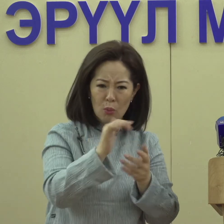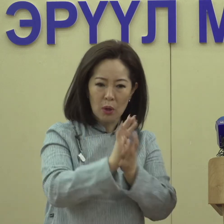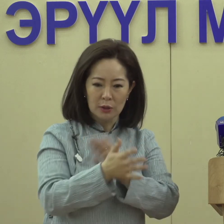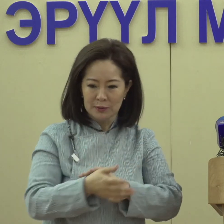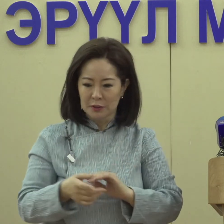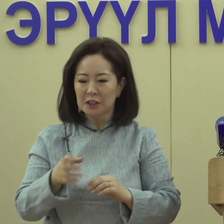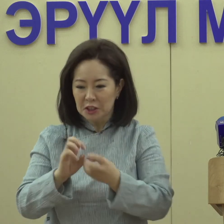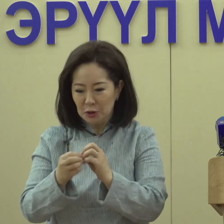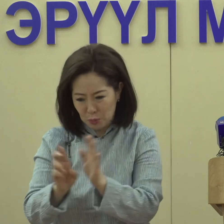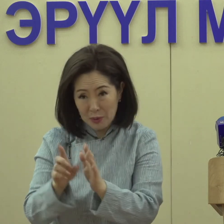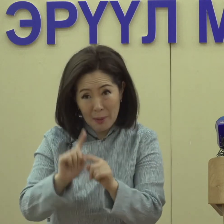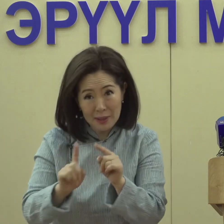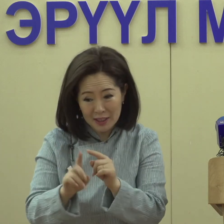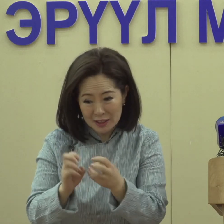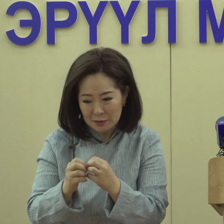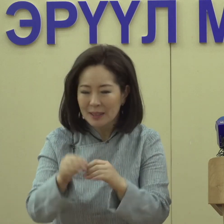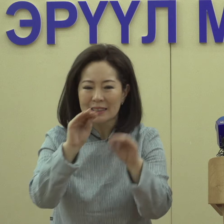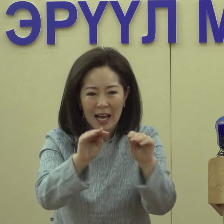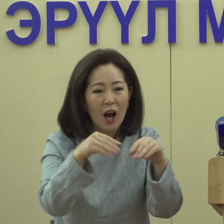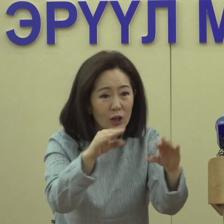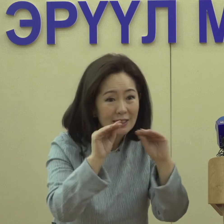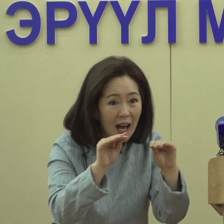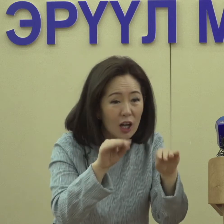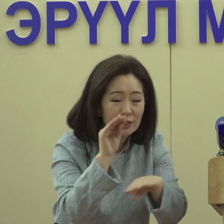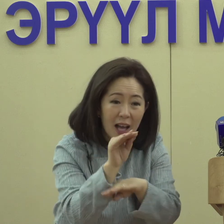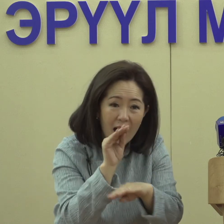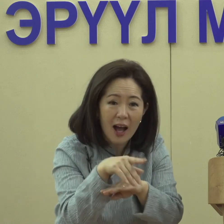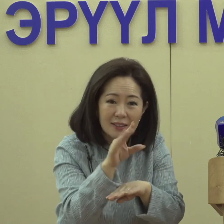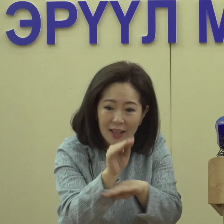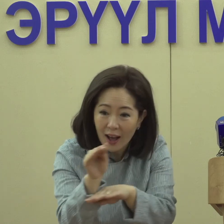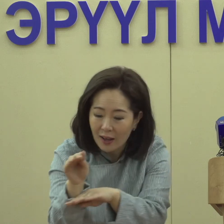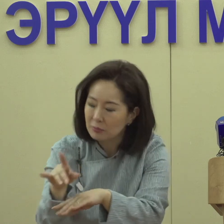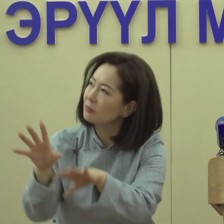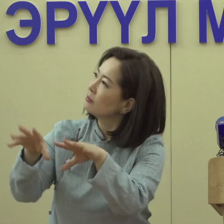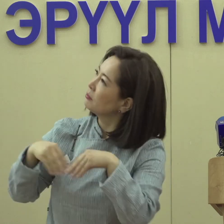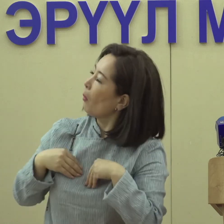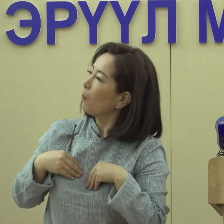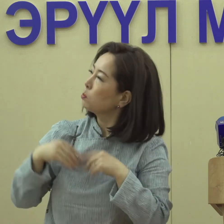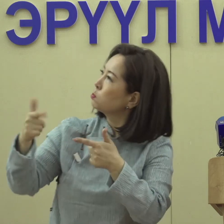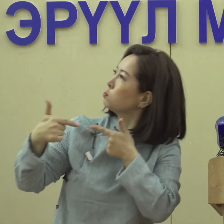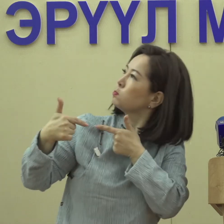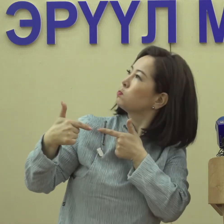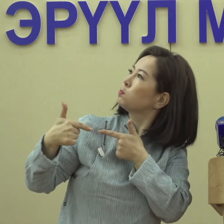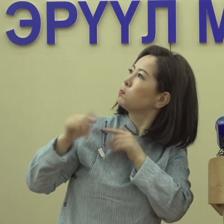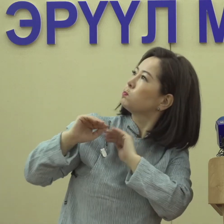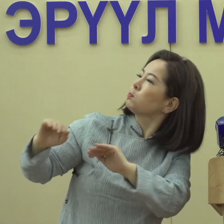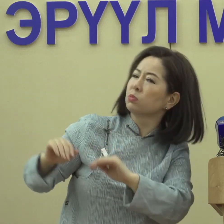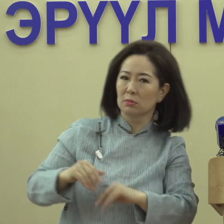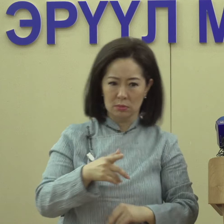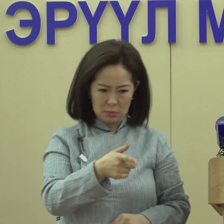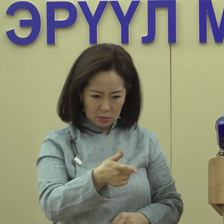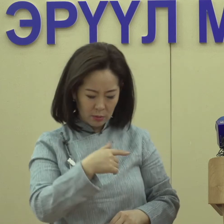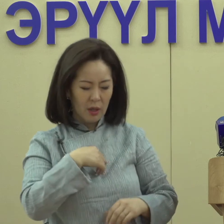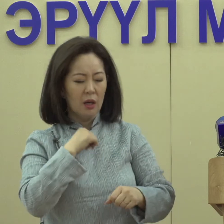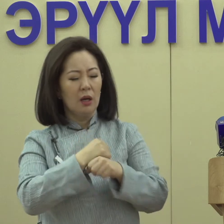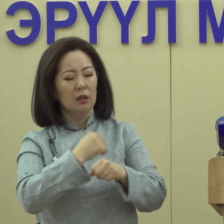хэрэгжүүлж болохоор юмыг зааж өгөөд байхад хэрэгжүүлэхгүй бас мөн эсэргүүцэх маягтай байгаа нь бол бидний